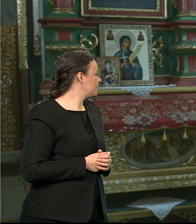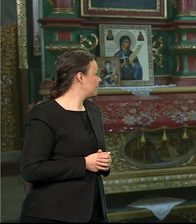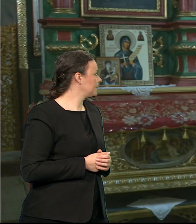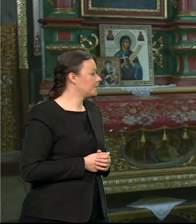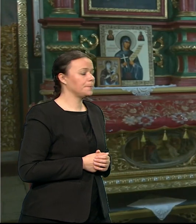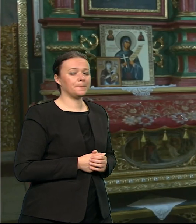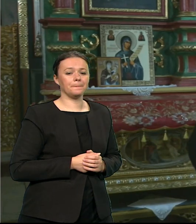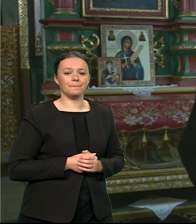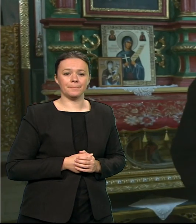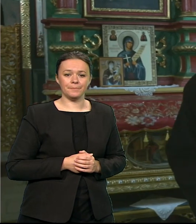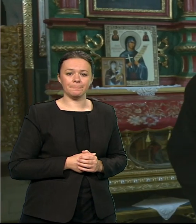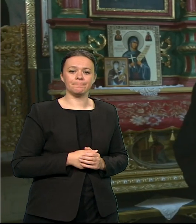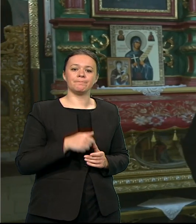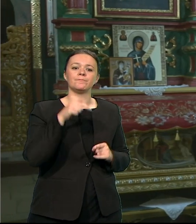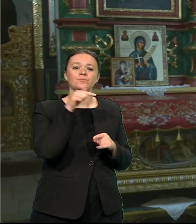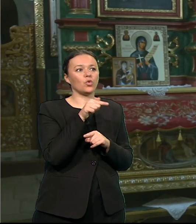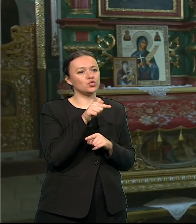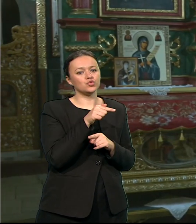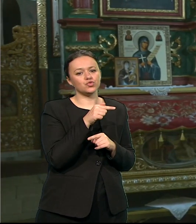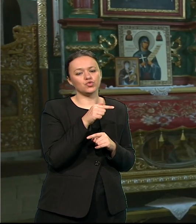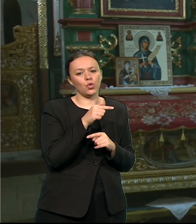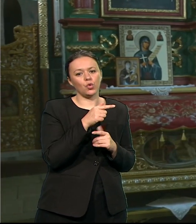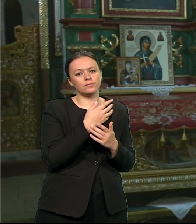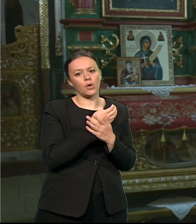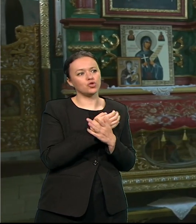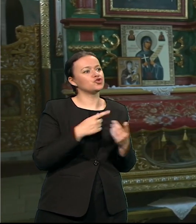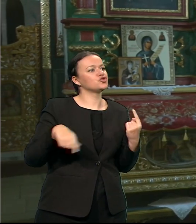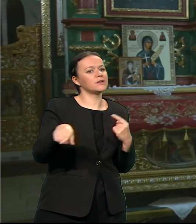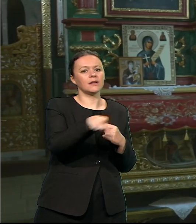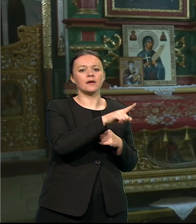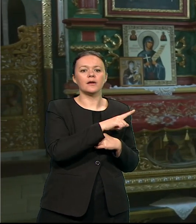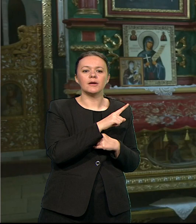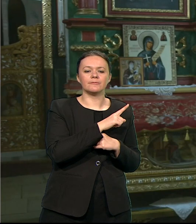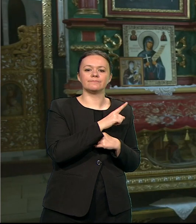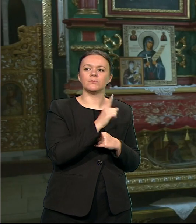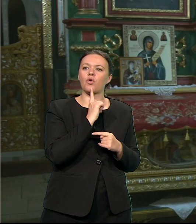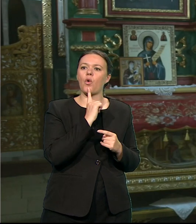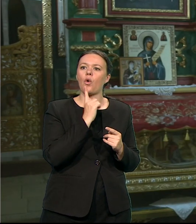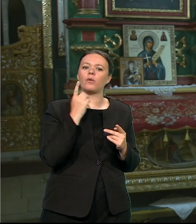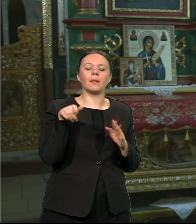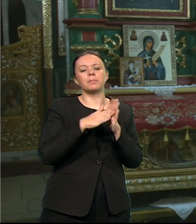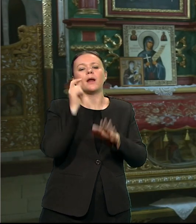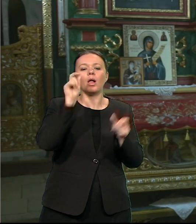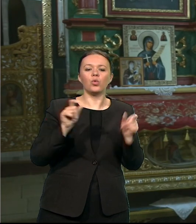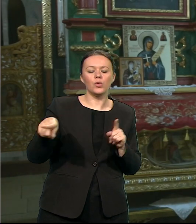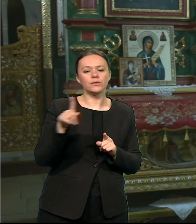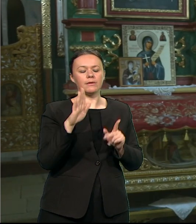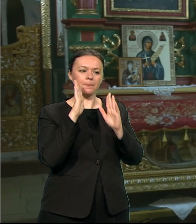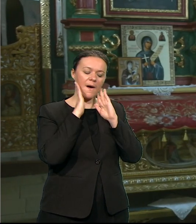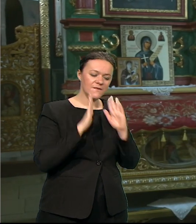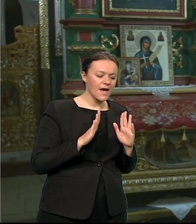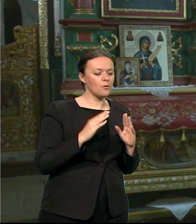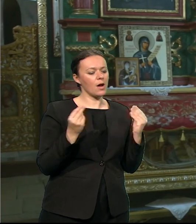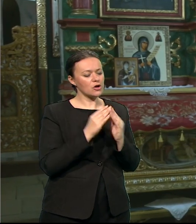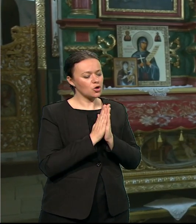To su mošti celebne koje, Boga mi, oni ljudi koji dolaze sa verom i naročito kada čitamo